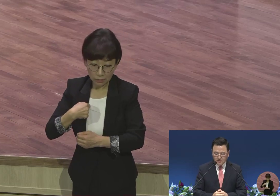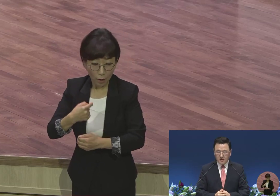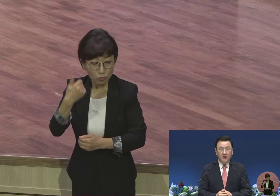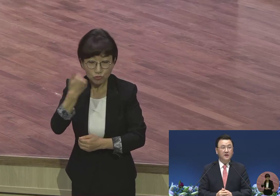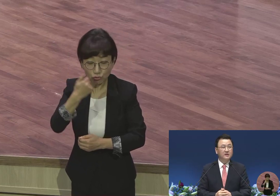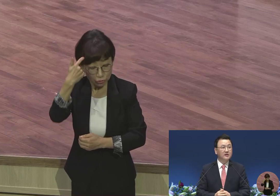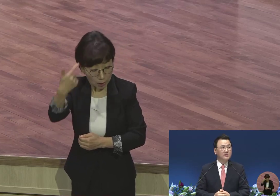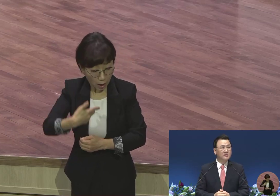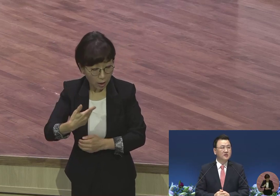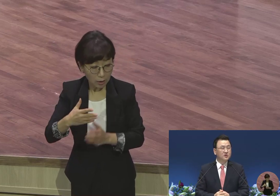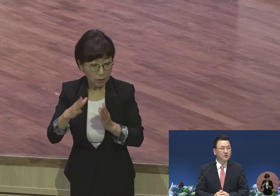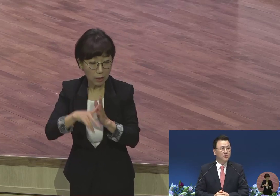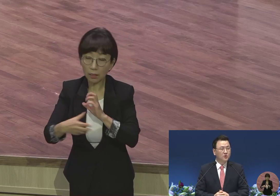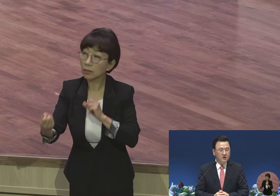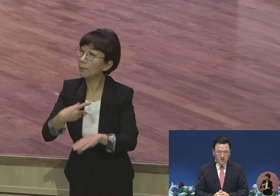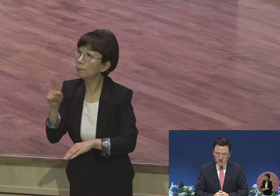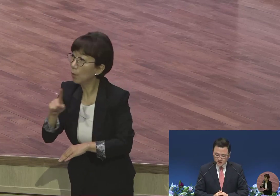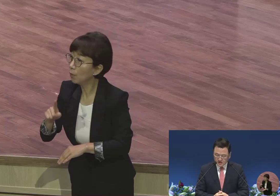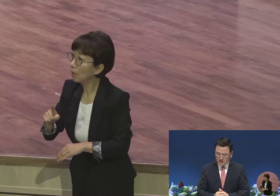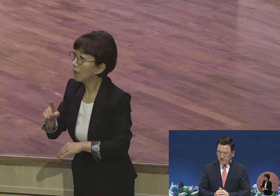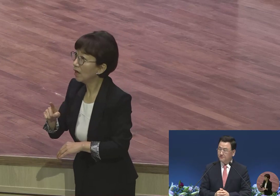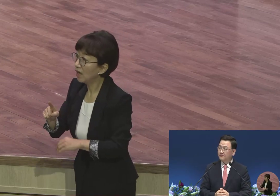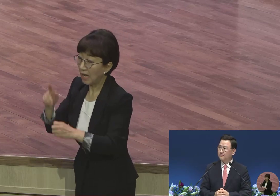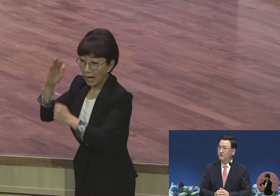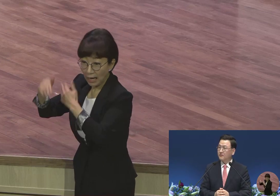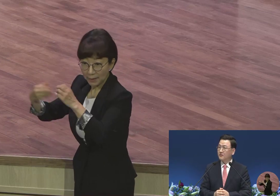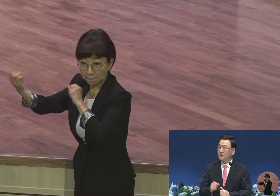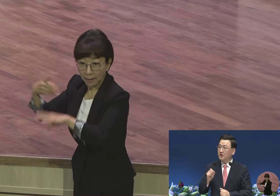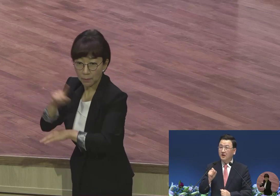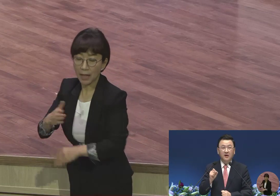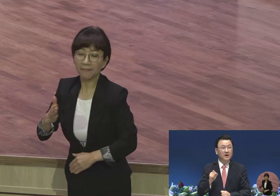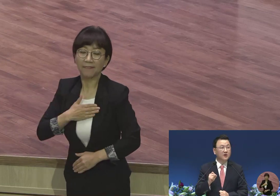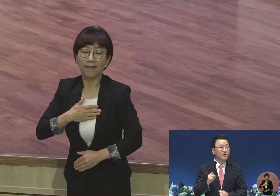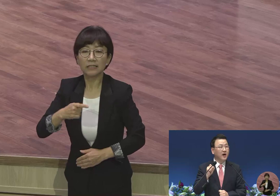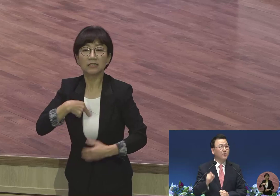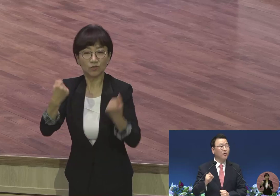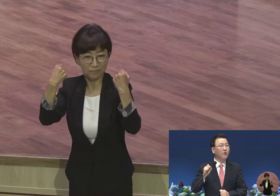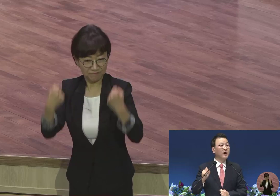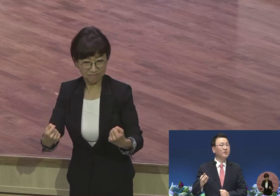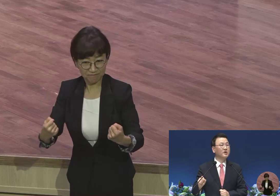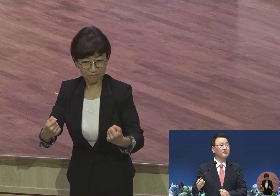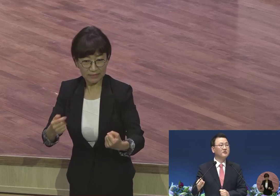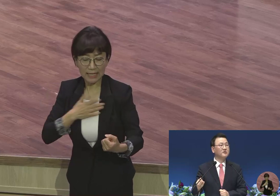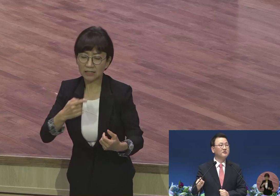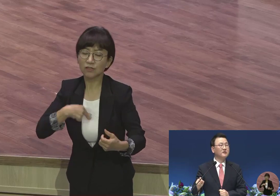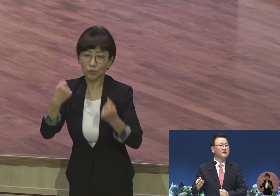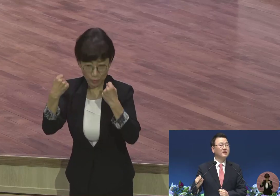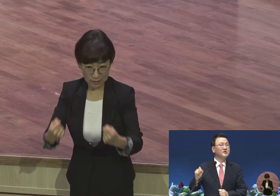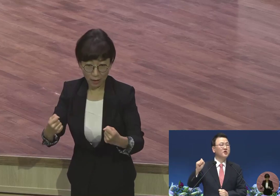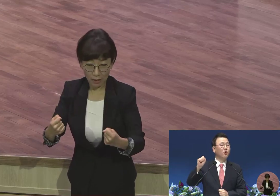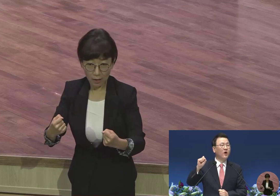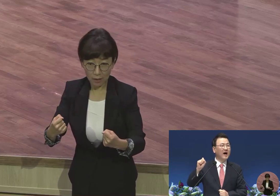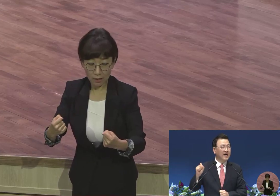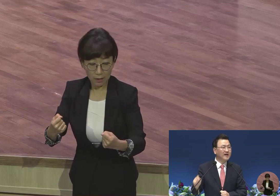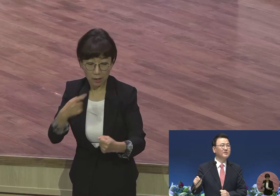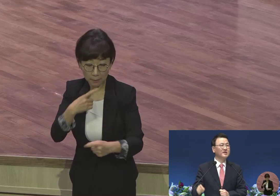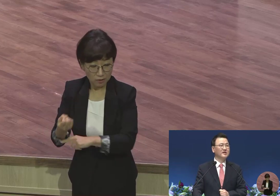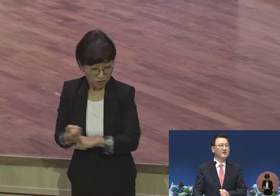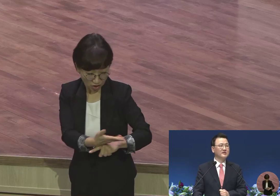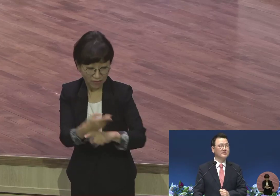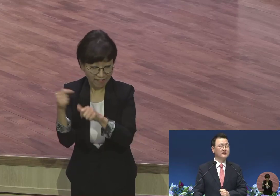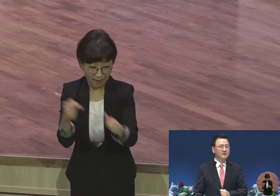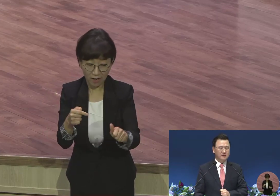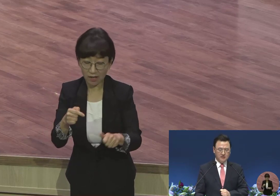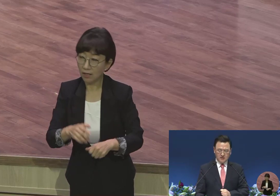이렇게 얘기합니다. 나는 스스로 있는 자니라. 이게 헬라어로 에고 에임이거든요. 나는 여호와